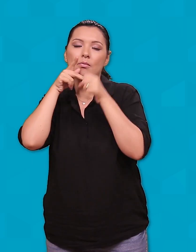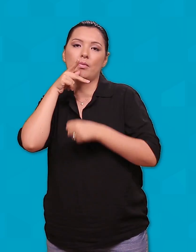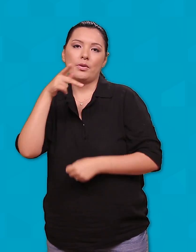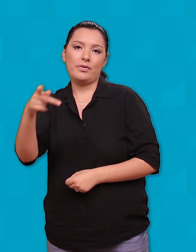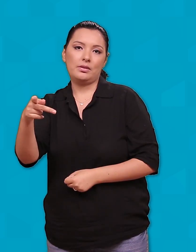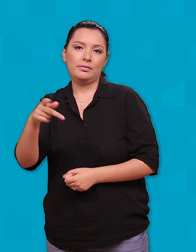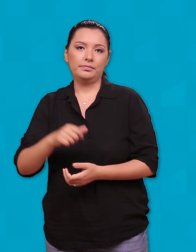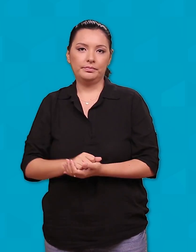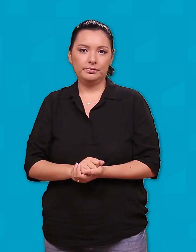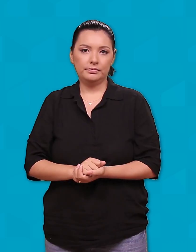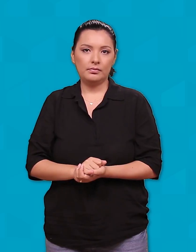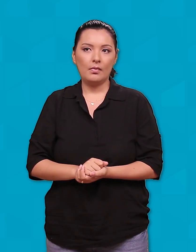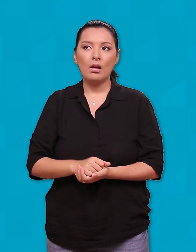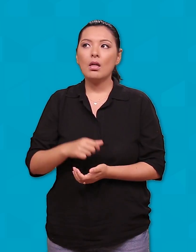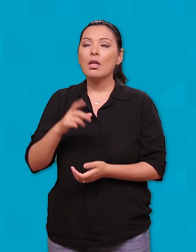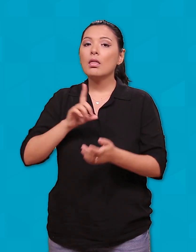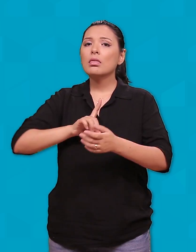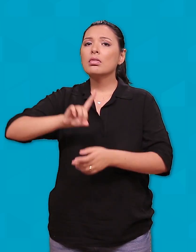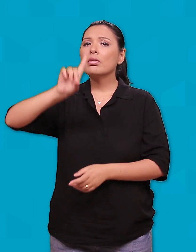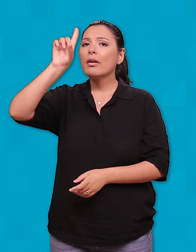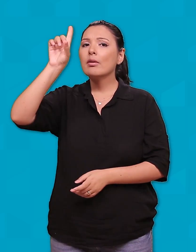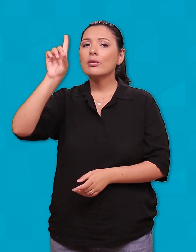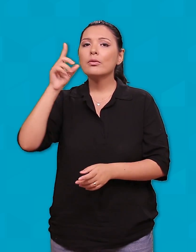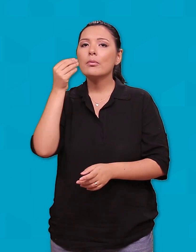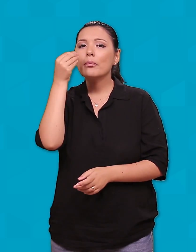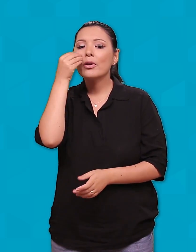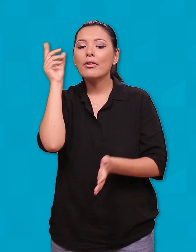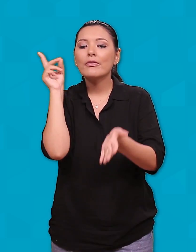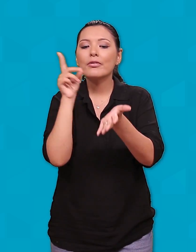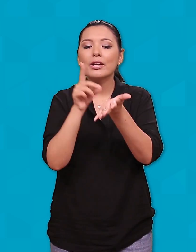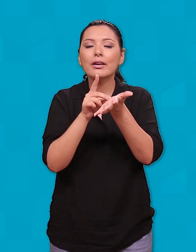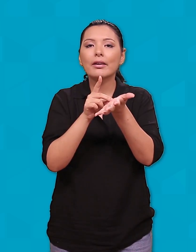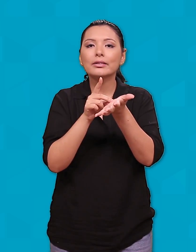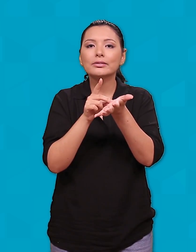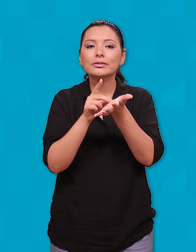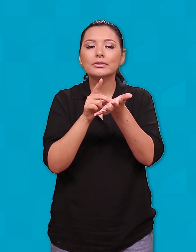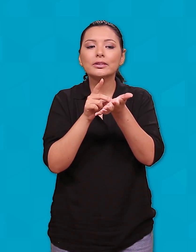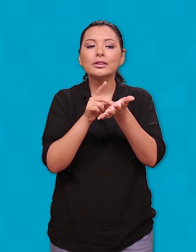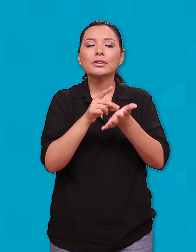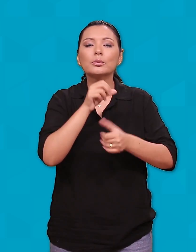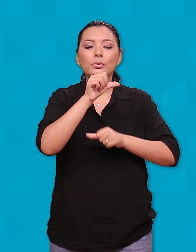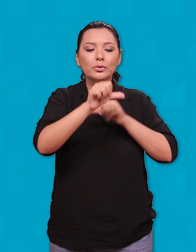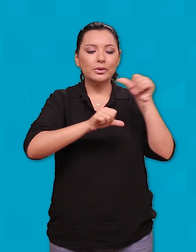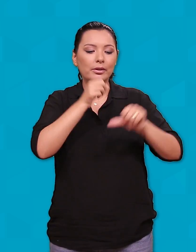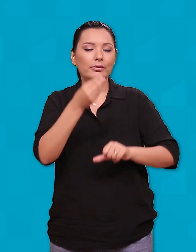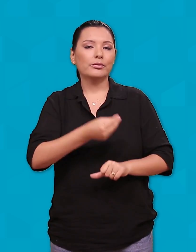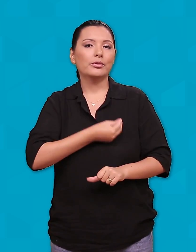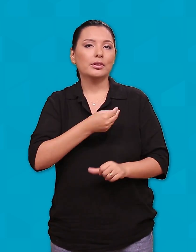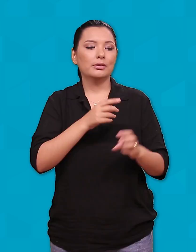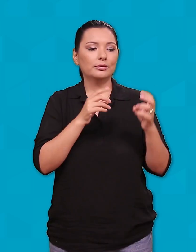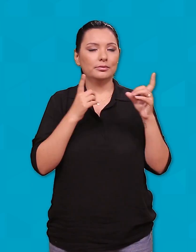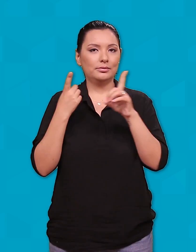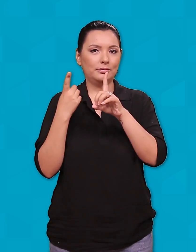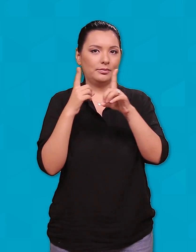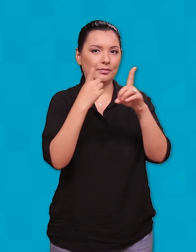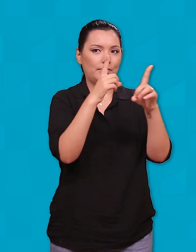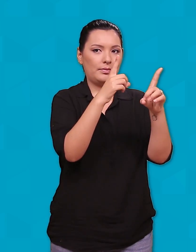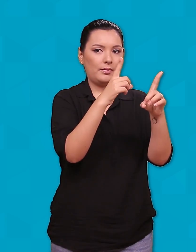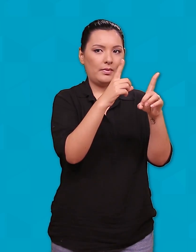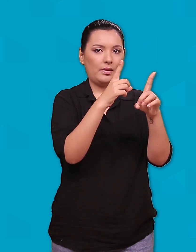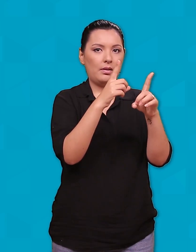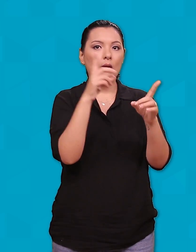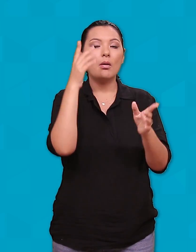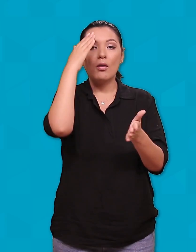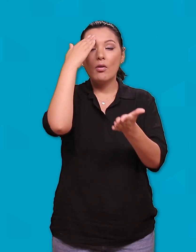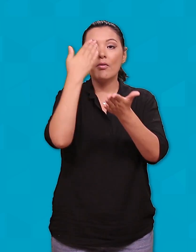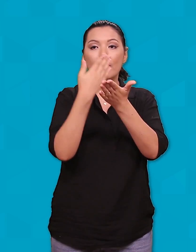é fundamental para transfigurar a vida dos discípulos, pois é preciso confiar que Jesus é o